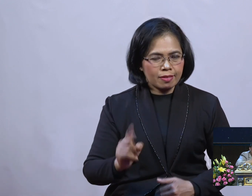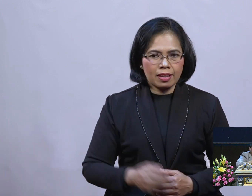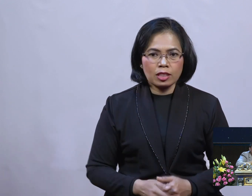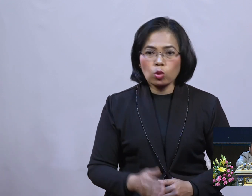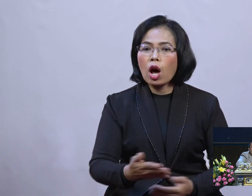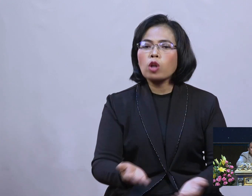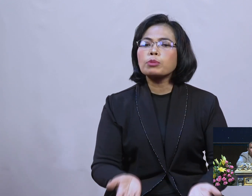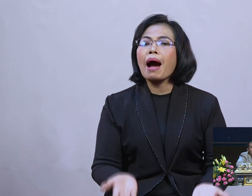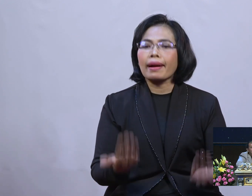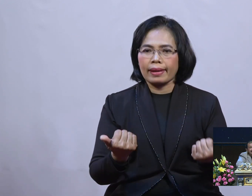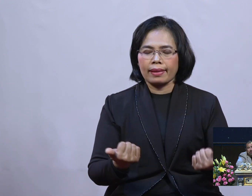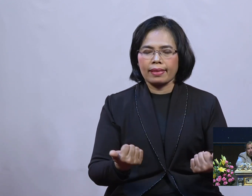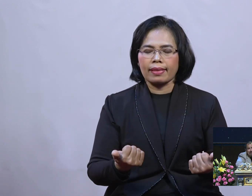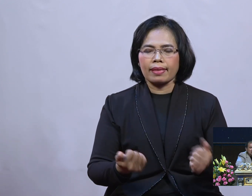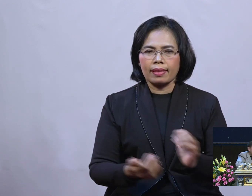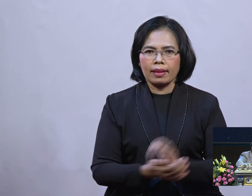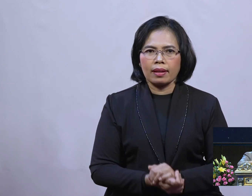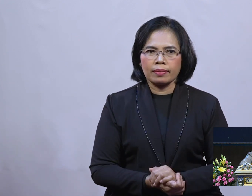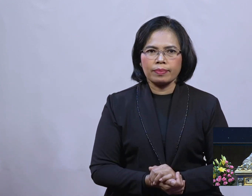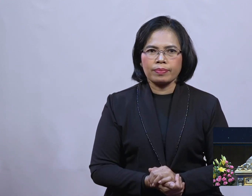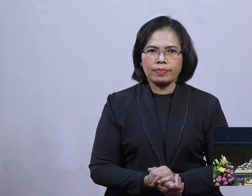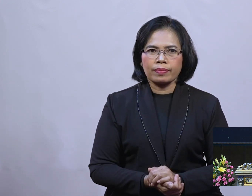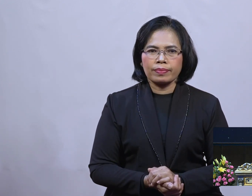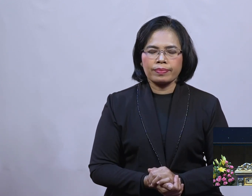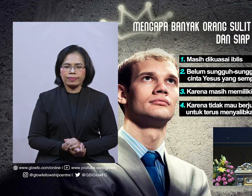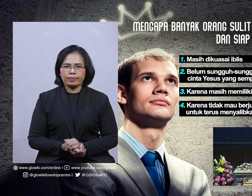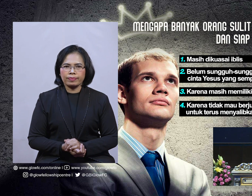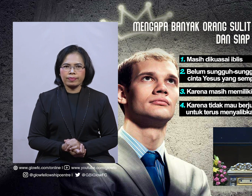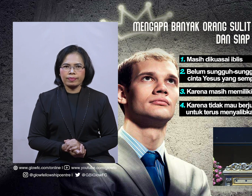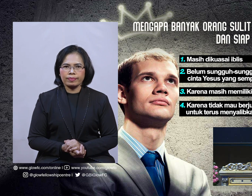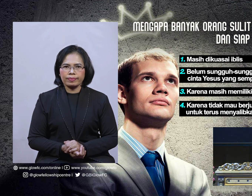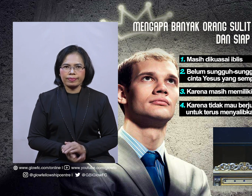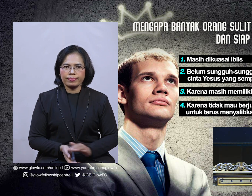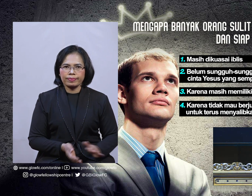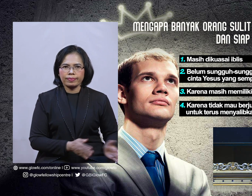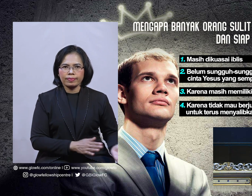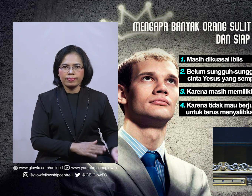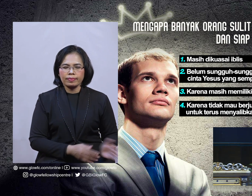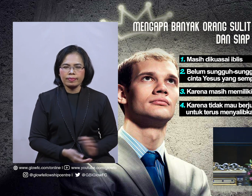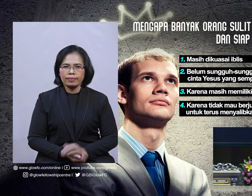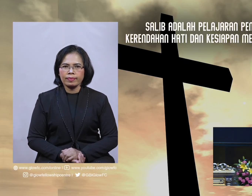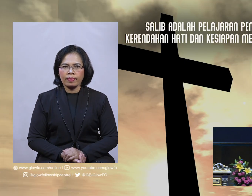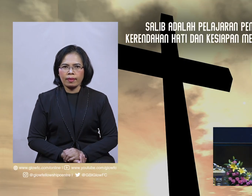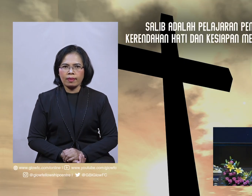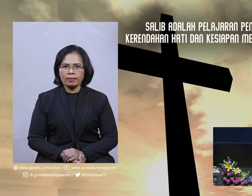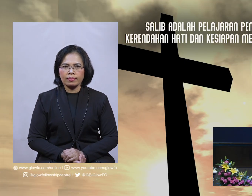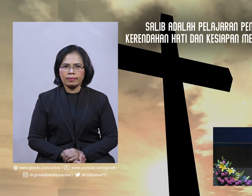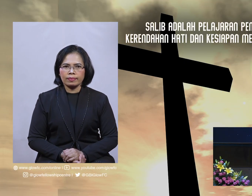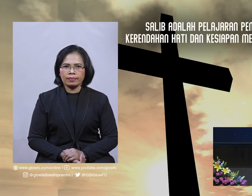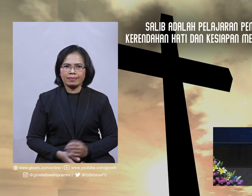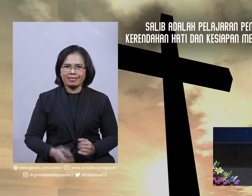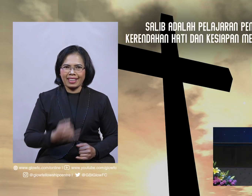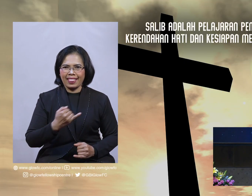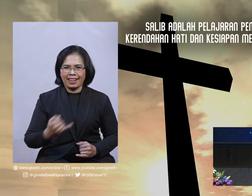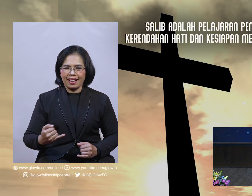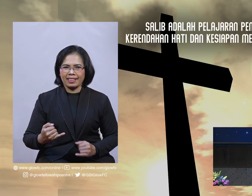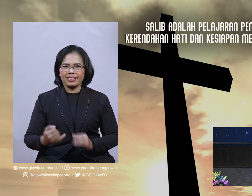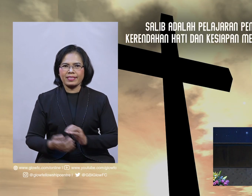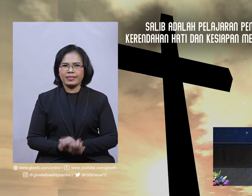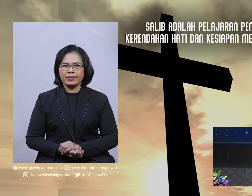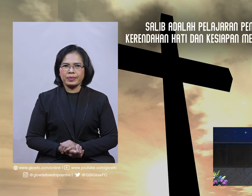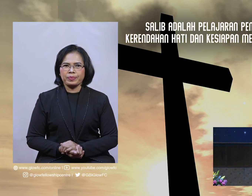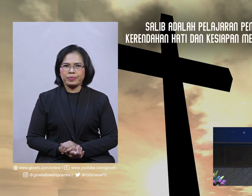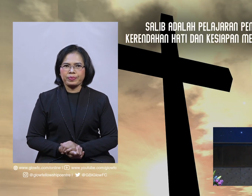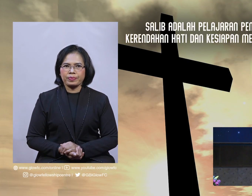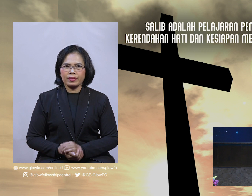I am yours cutom artisan selanjutnya aku Hai yang terakhir saya pelajari